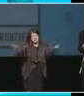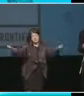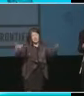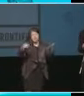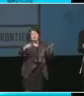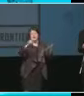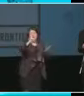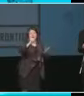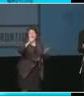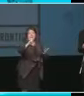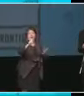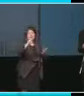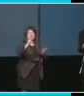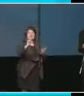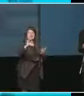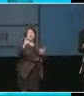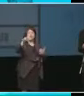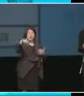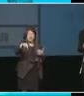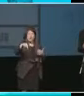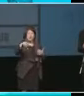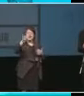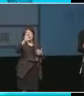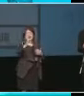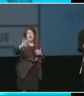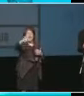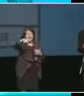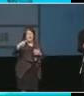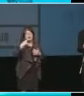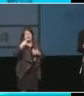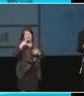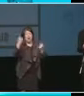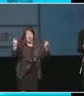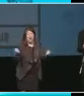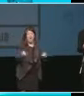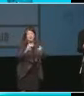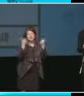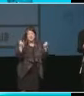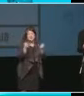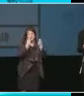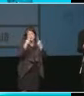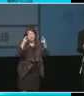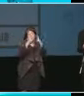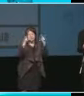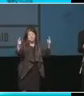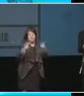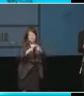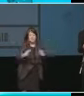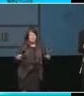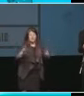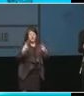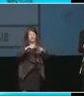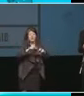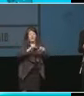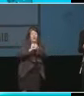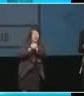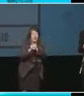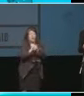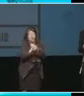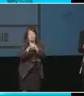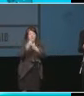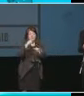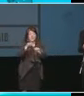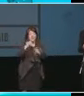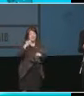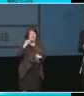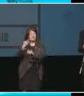Aid Action Aid è un'organizzazione internazionale che lavora per combattere le disuguaglianze nel mondo e migliorare la